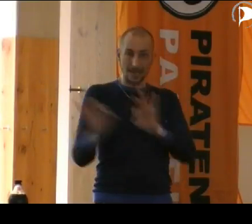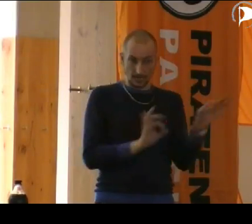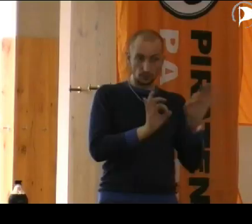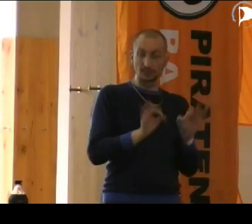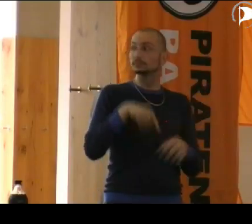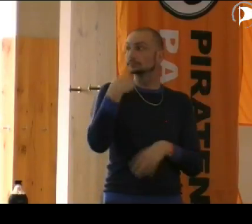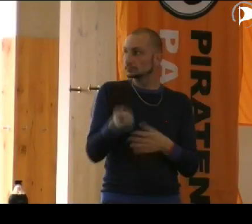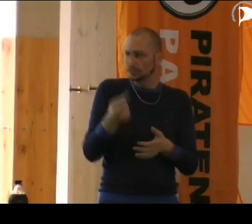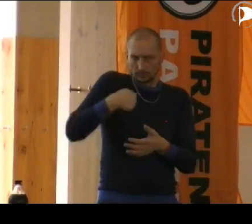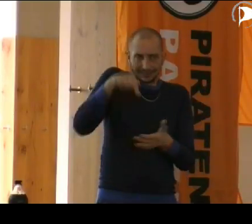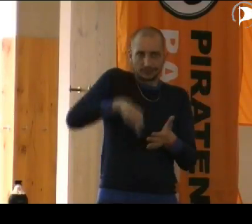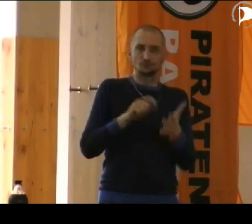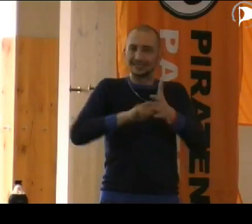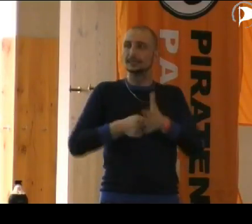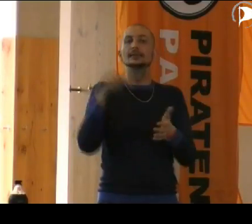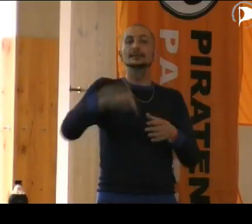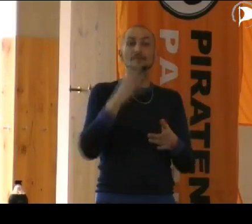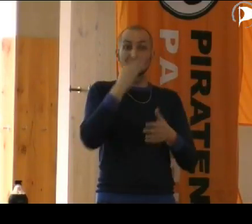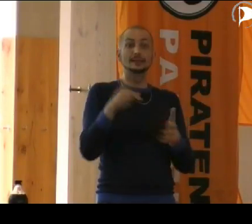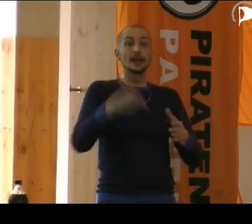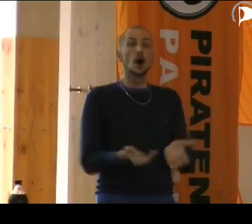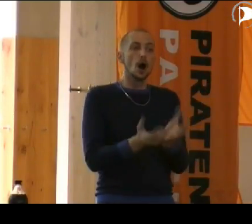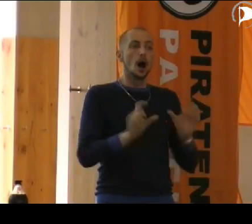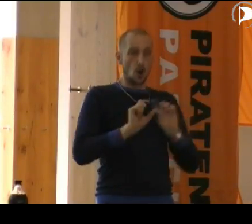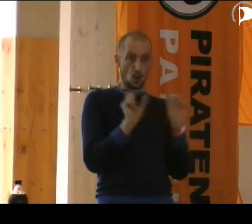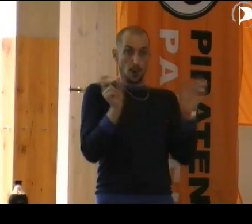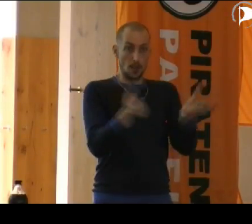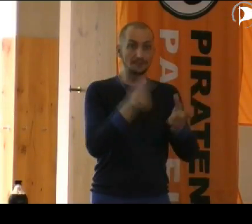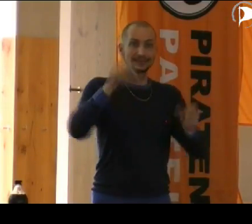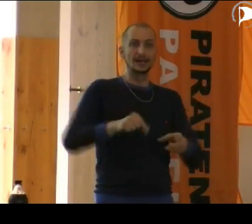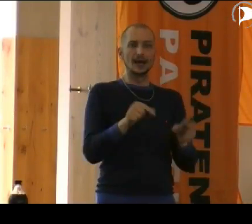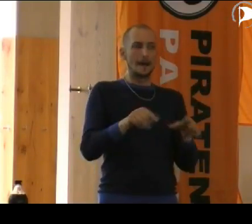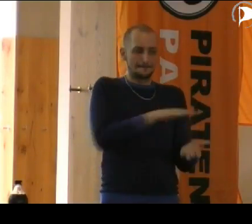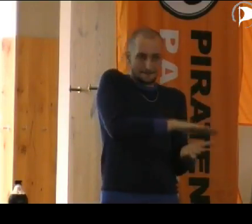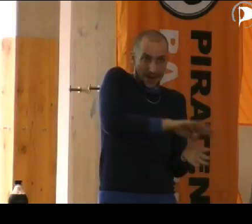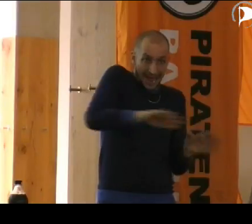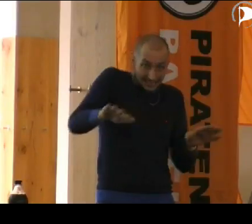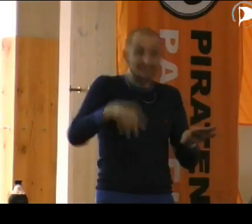ihr jetzt den olymp der wahl des aufsteigenden endlich mehr macht bekommen über die inhalte